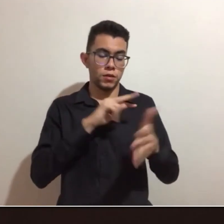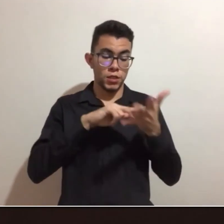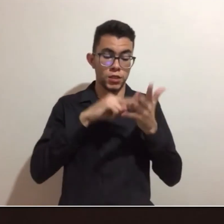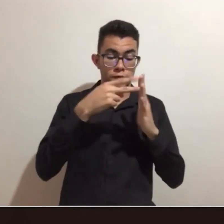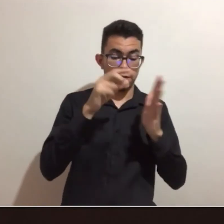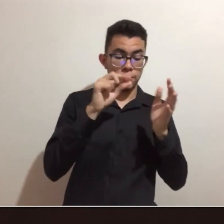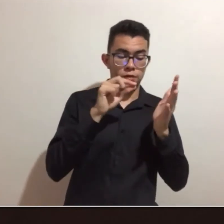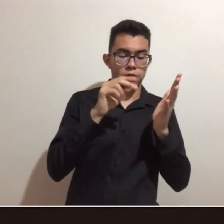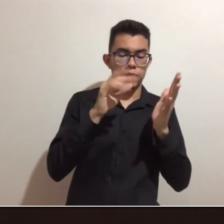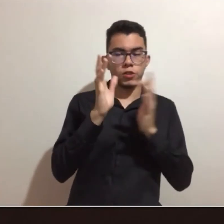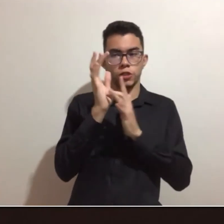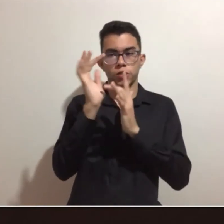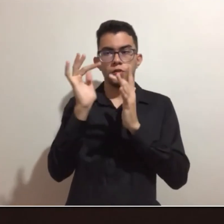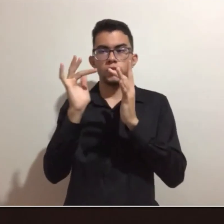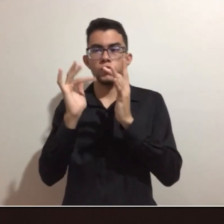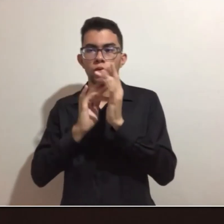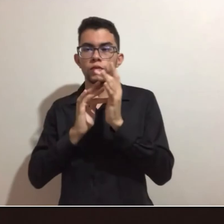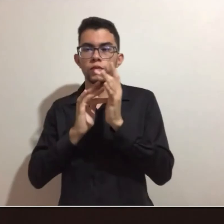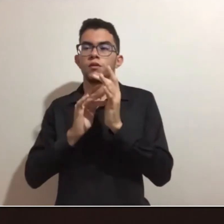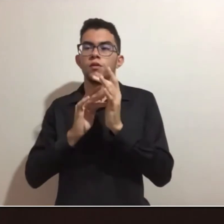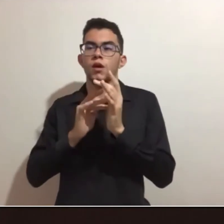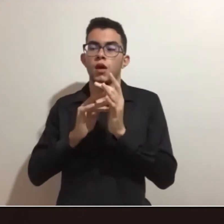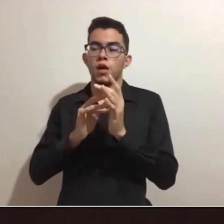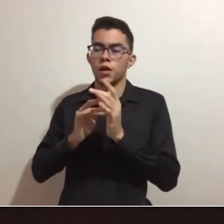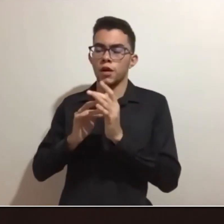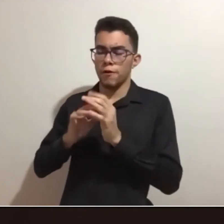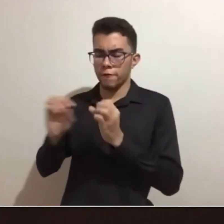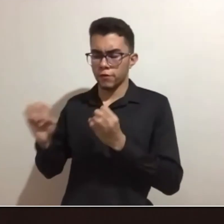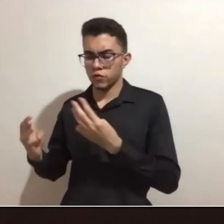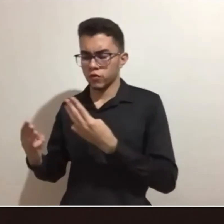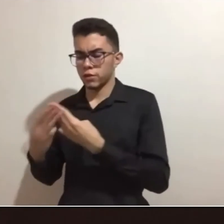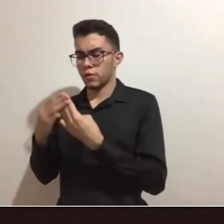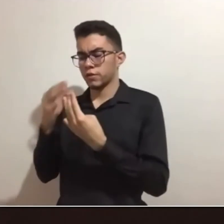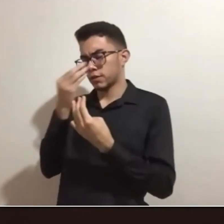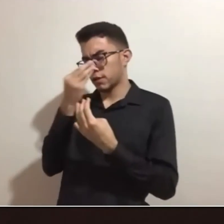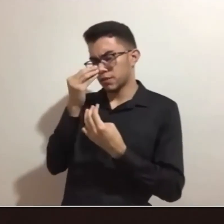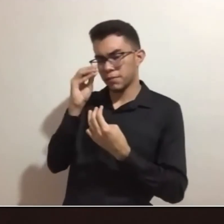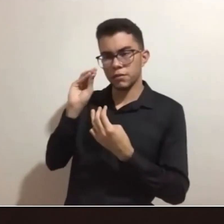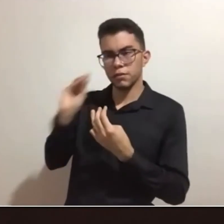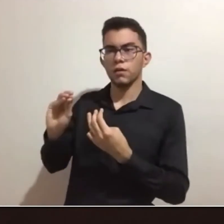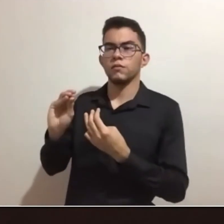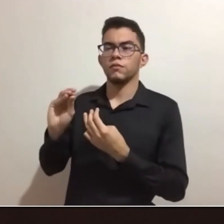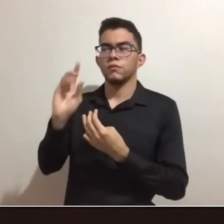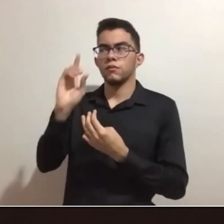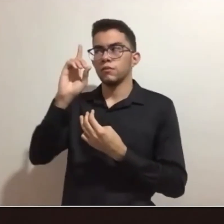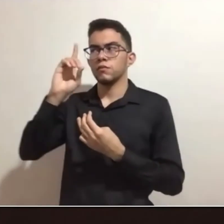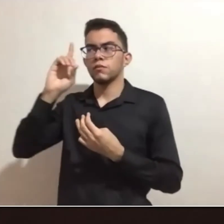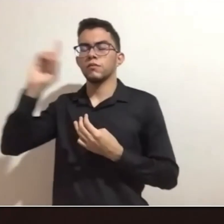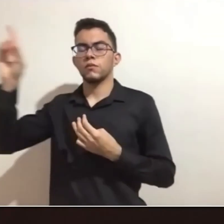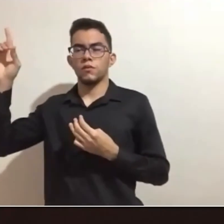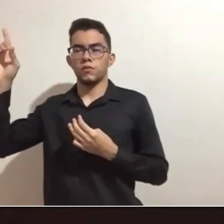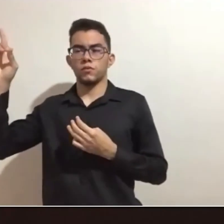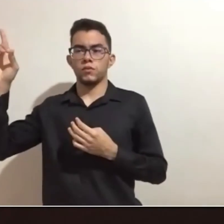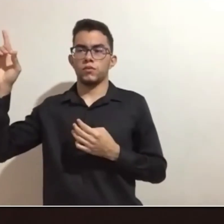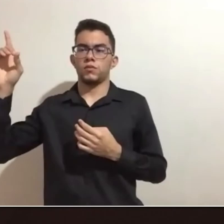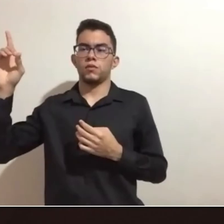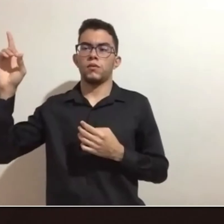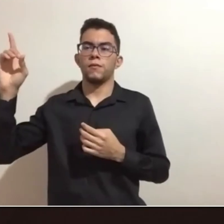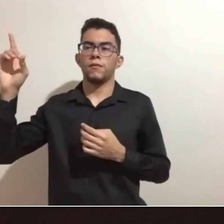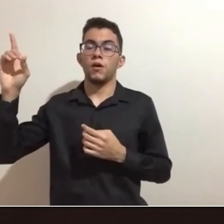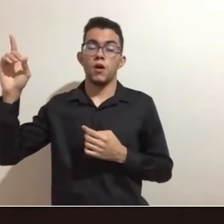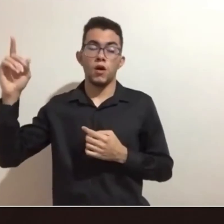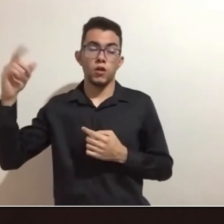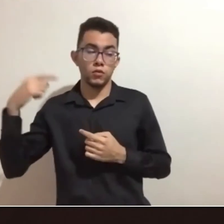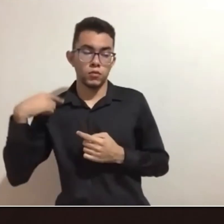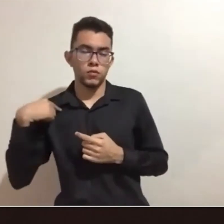para com Deus eleita e preciosa. Também vós mesmos, como pedras vivas, sois